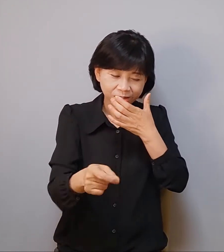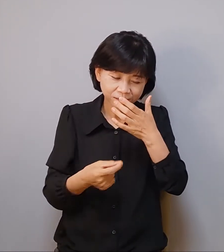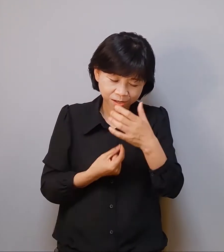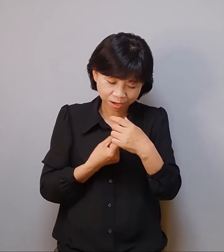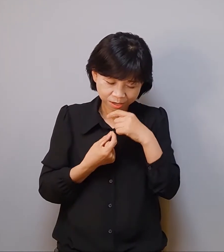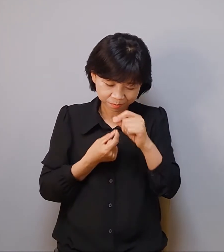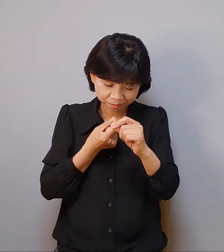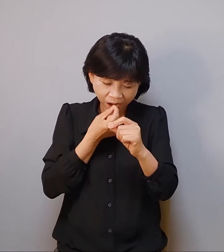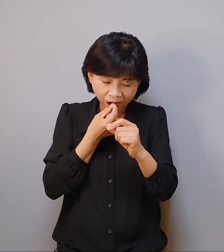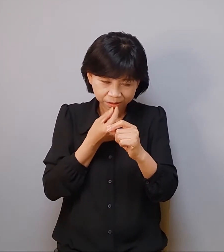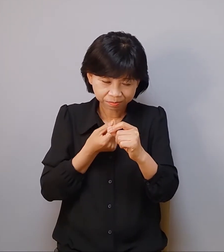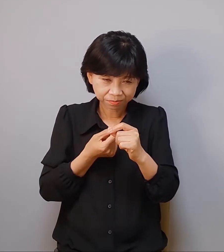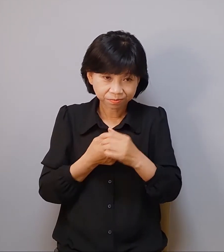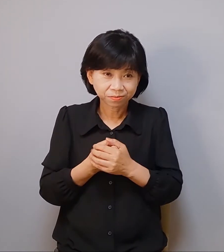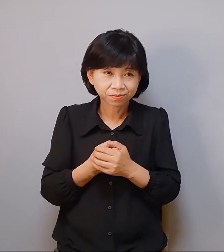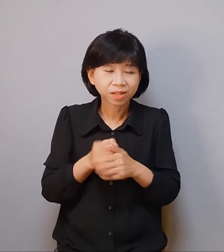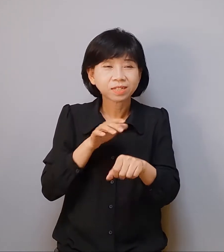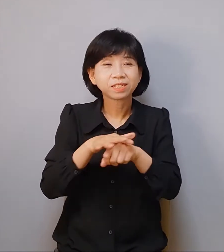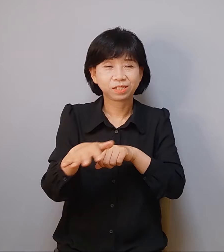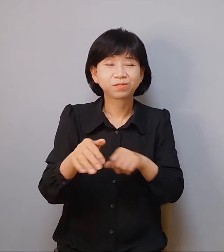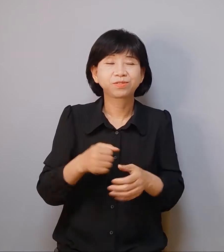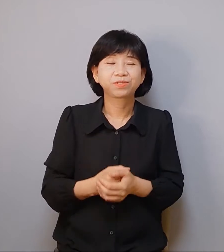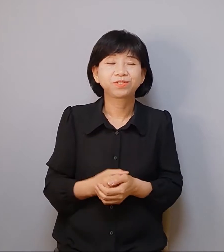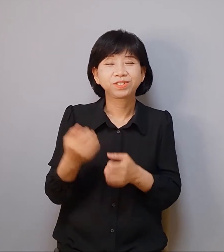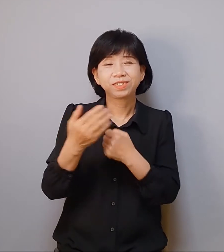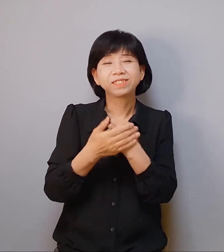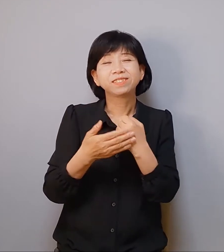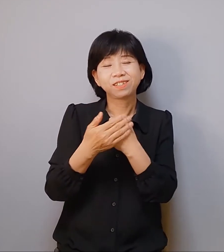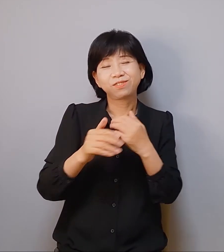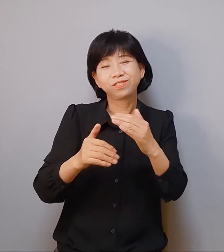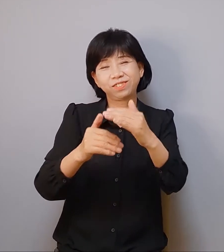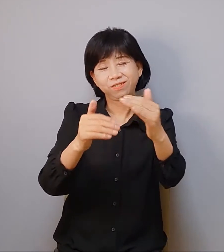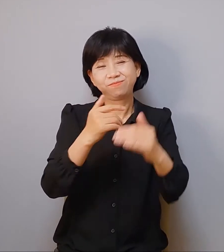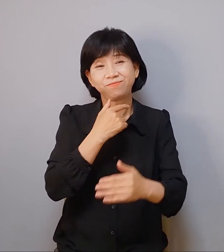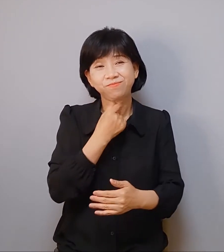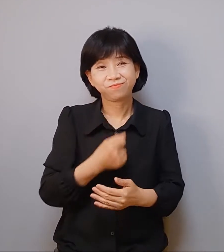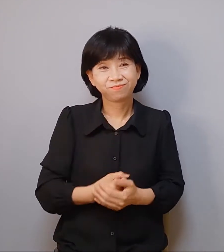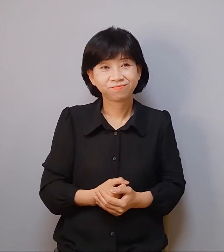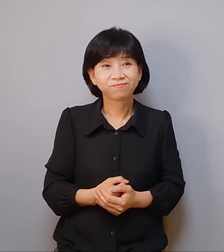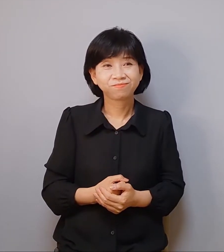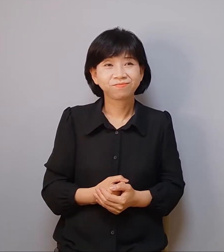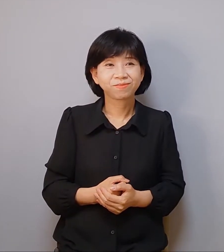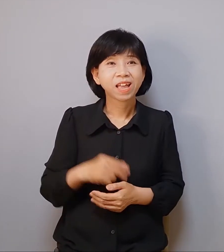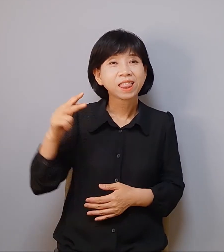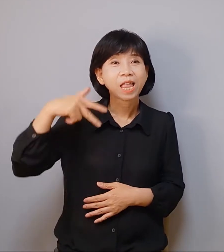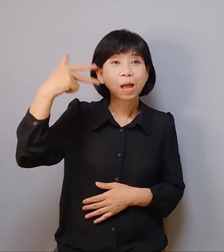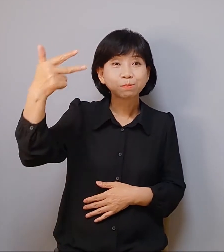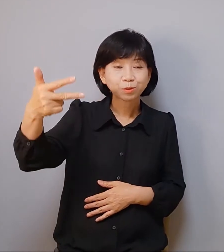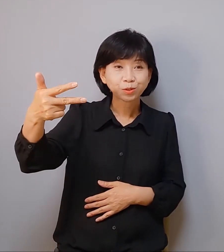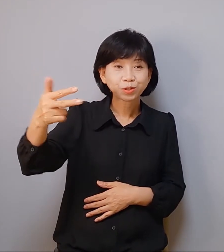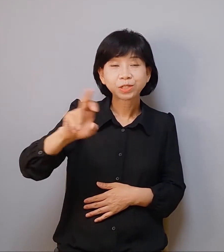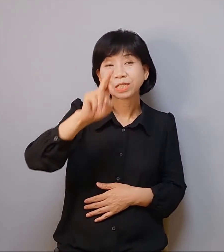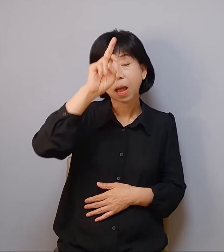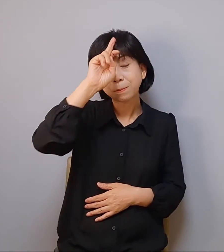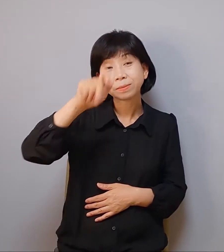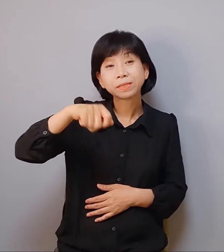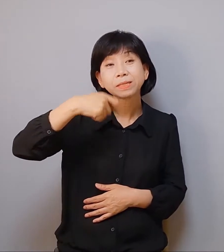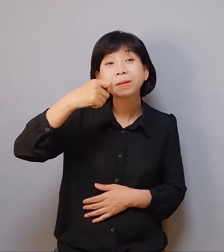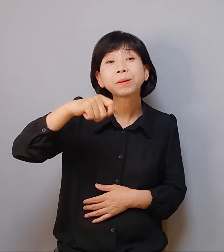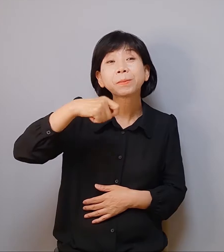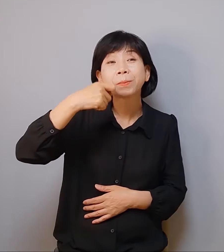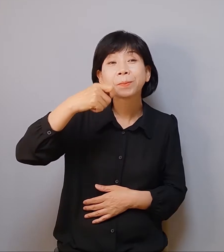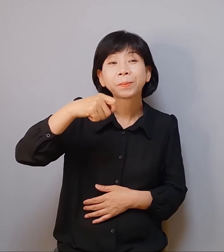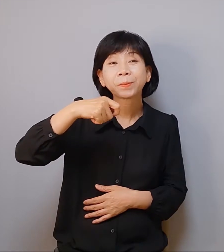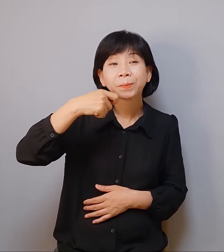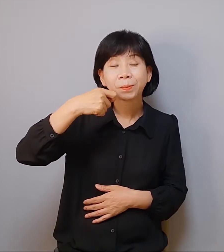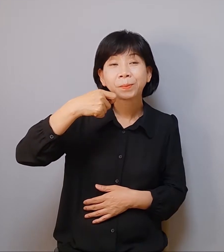우리 성찬식을 은혜 가운데 하도록 하겠습니다. 돌아오는 주부터 식사를 하려니까요. 이제 갑자기 이제 은원들을 하다